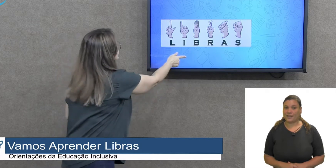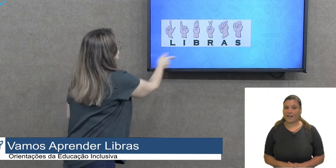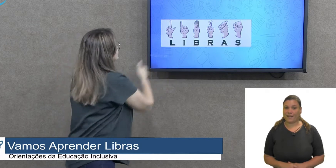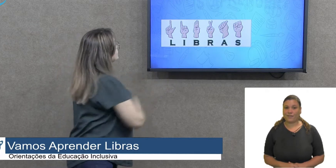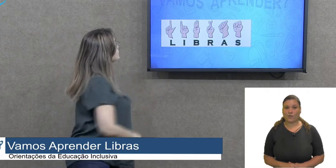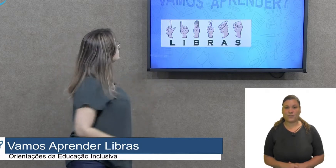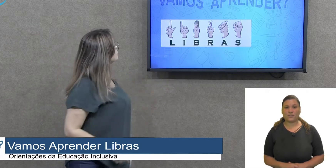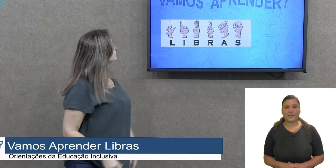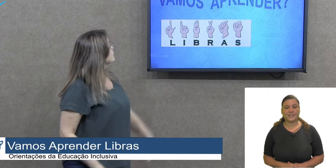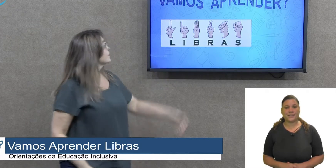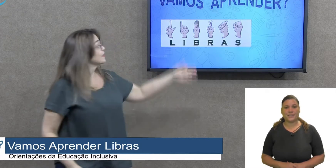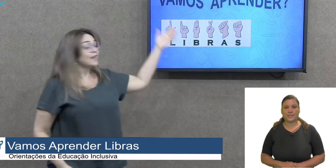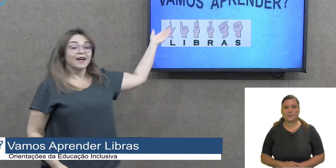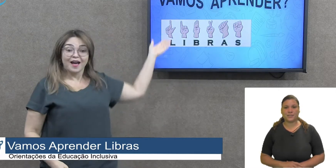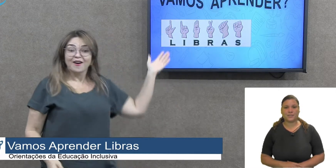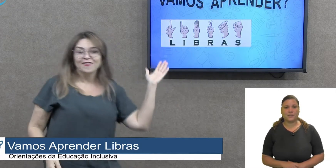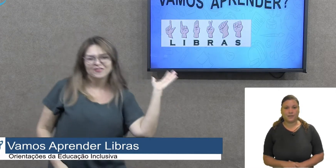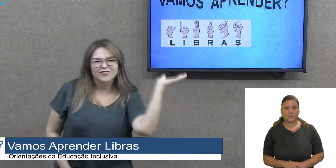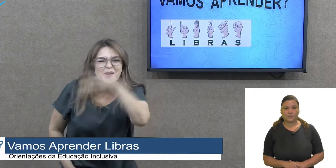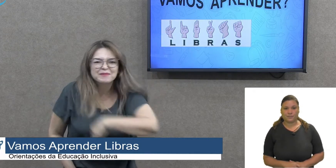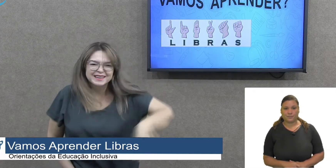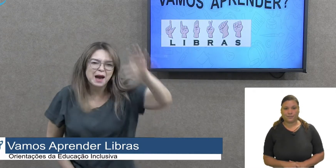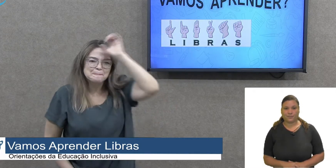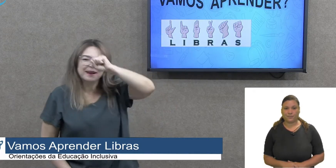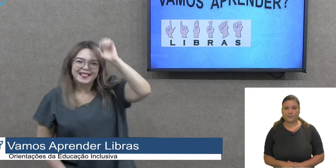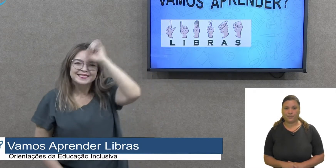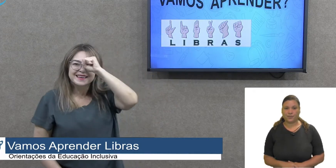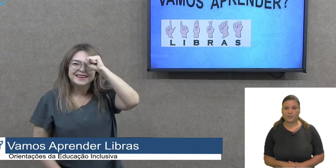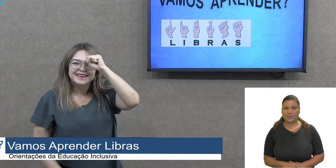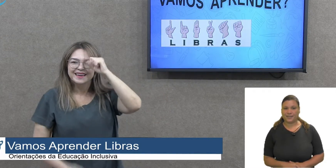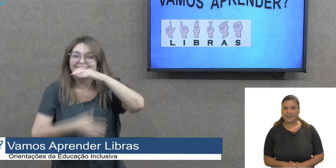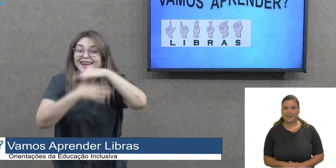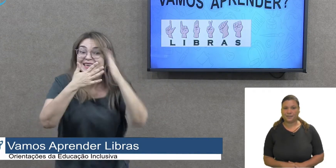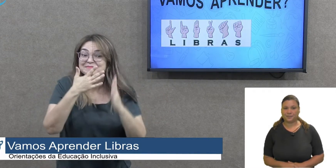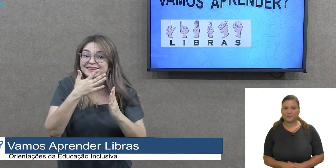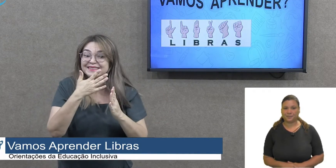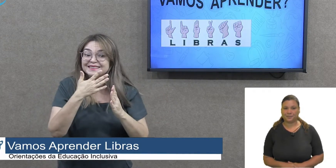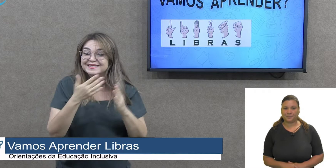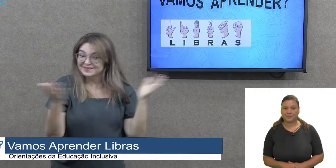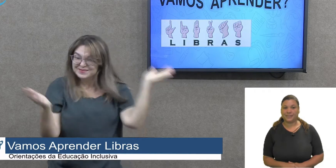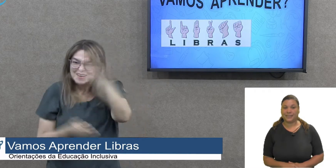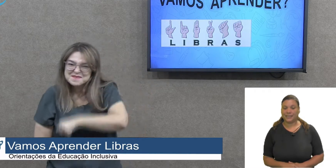vou mostrar como se faz isso em Libras. Vamos aprender?